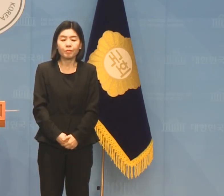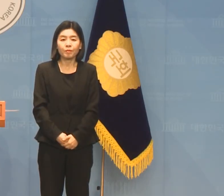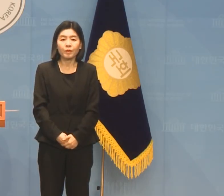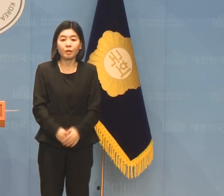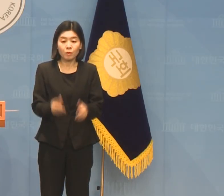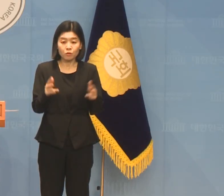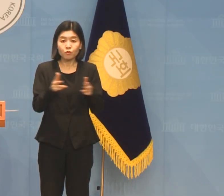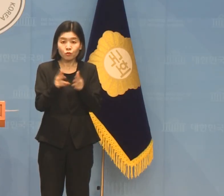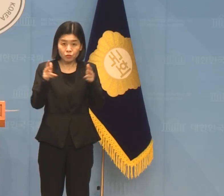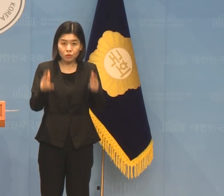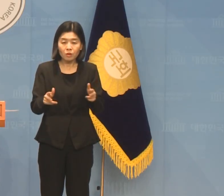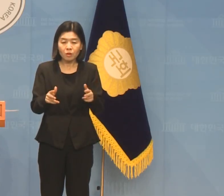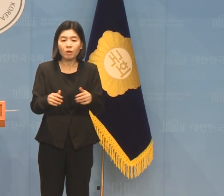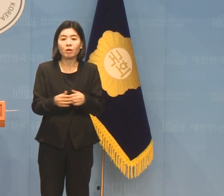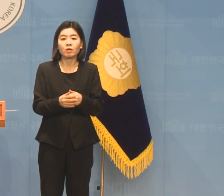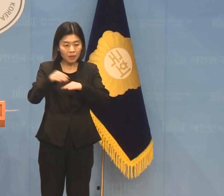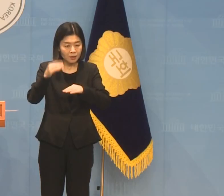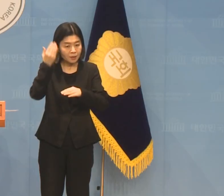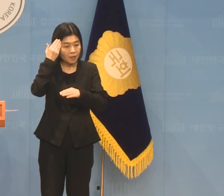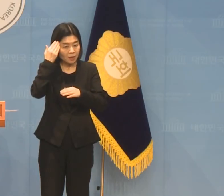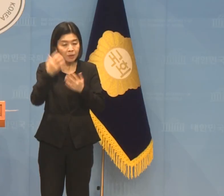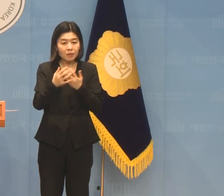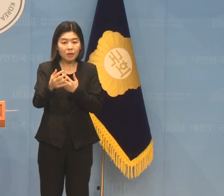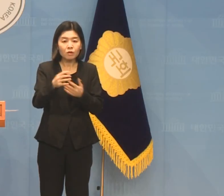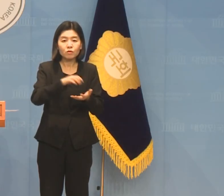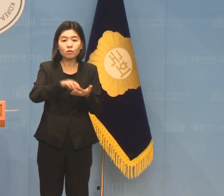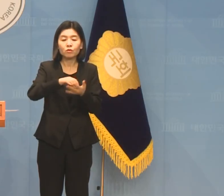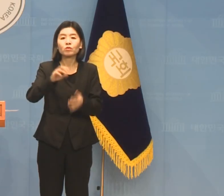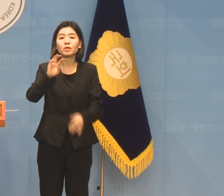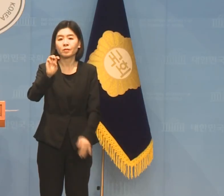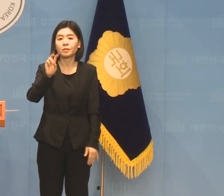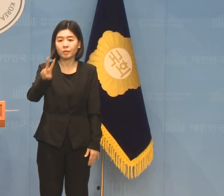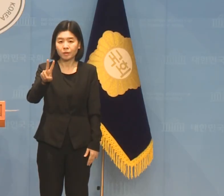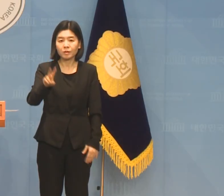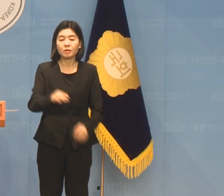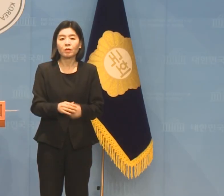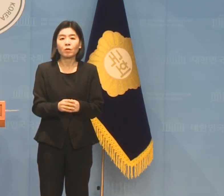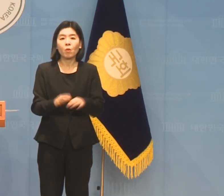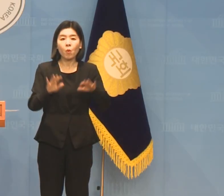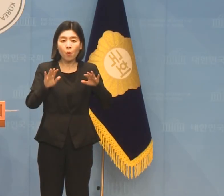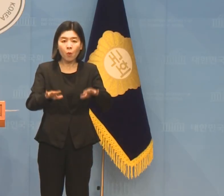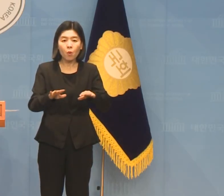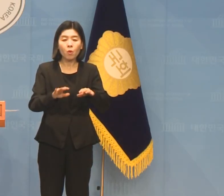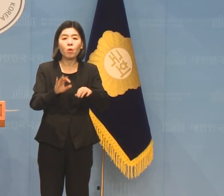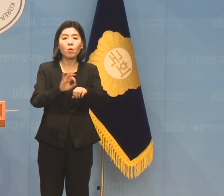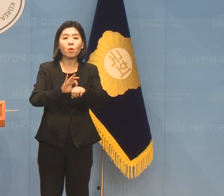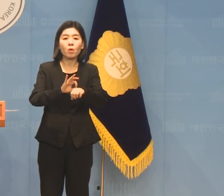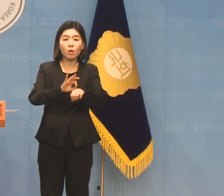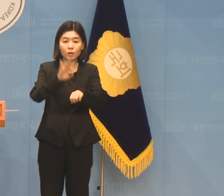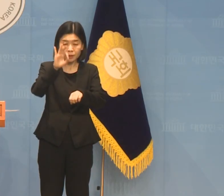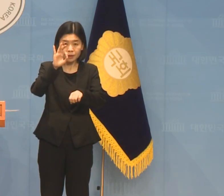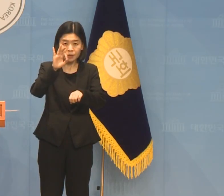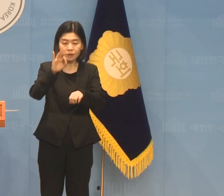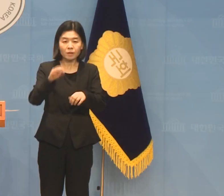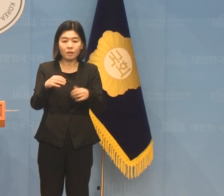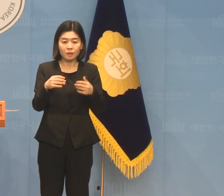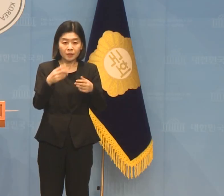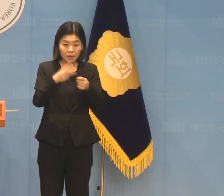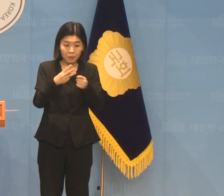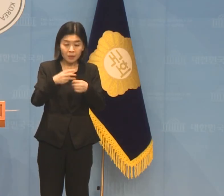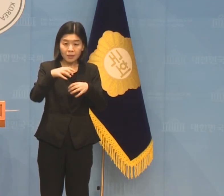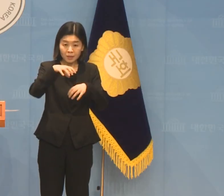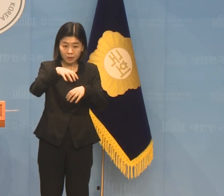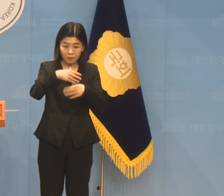이번 주 의원실 정책 세미나는 모두 3건입니다. 오늘 21일 오전 10시 의원회관